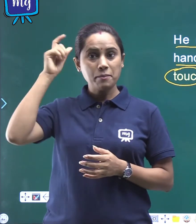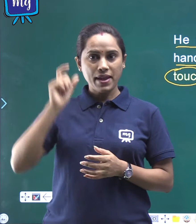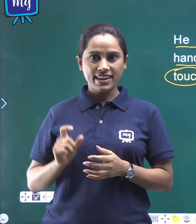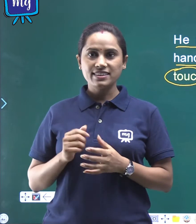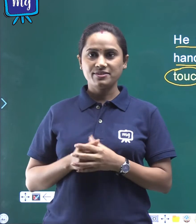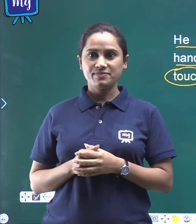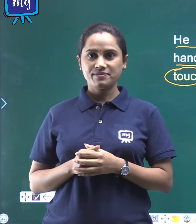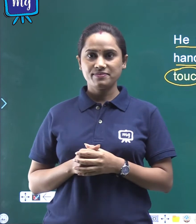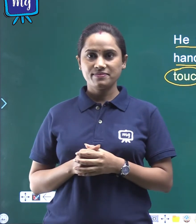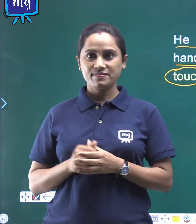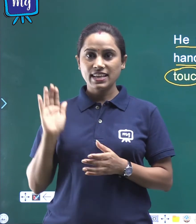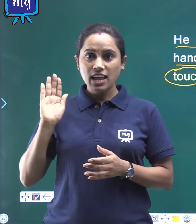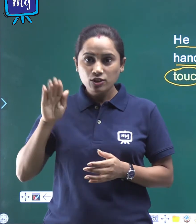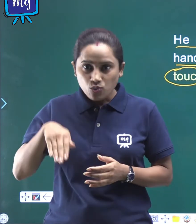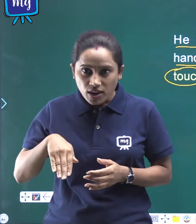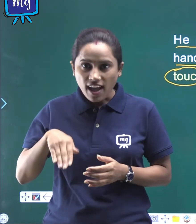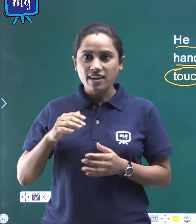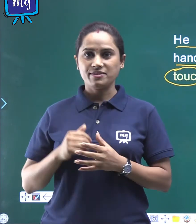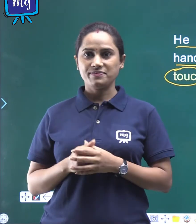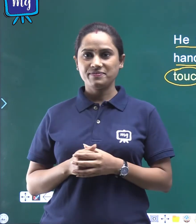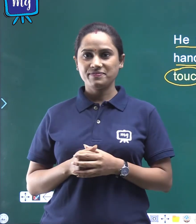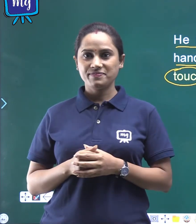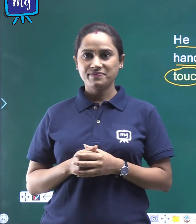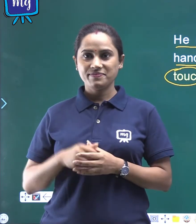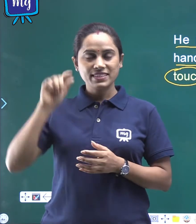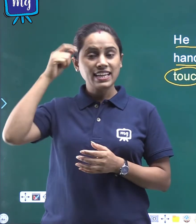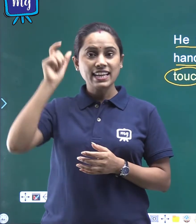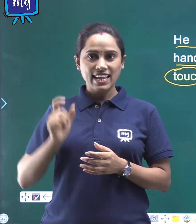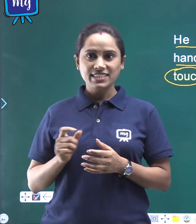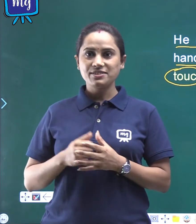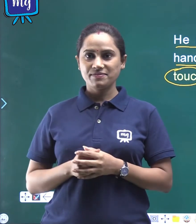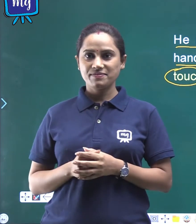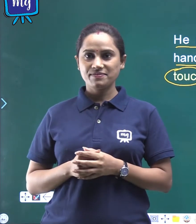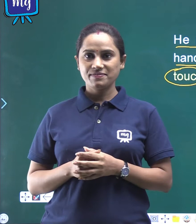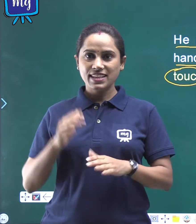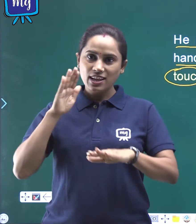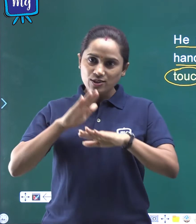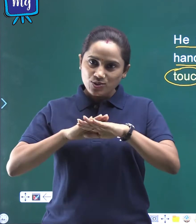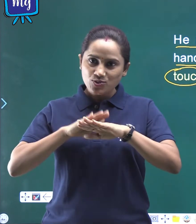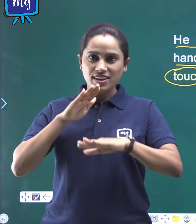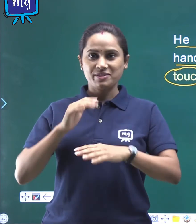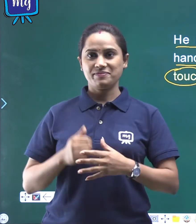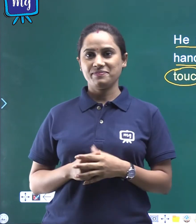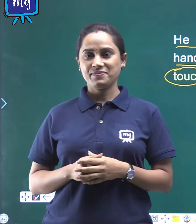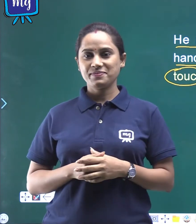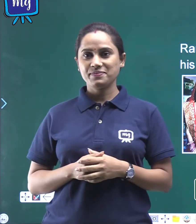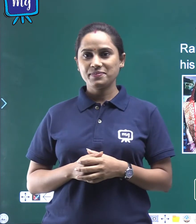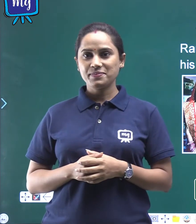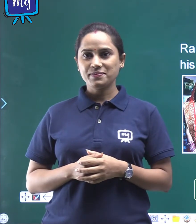bent झुकना, touch छूना.